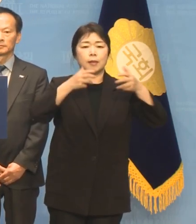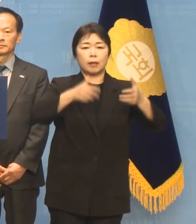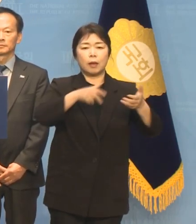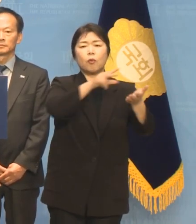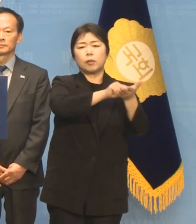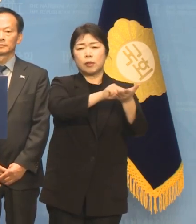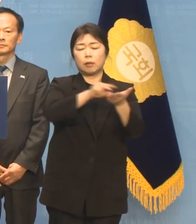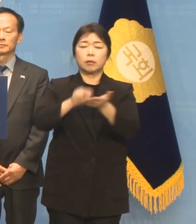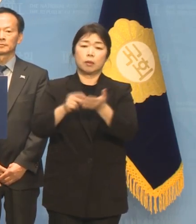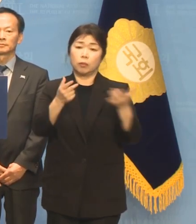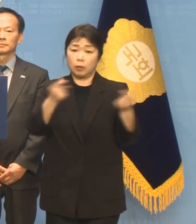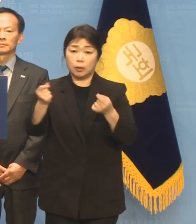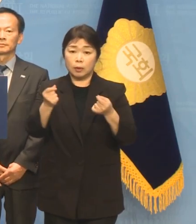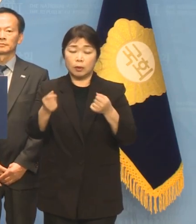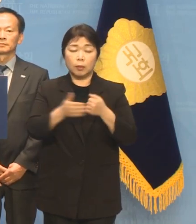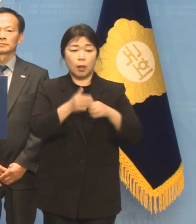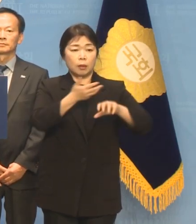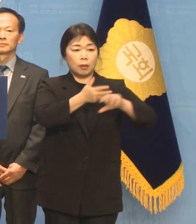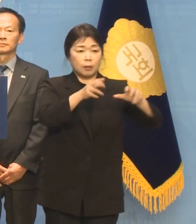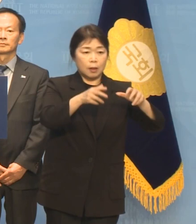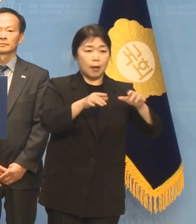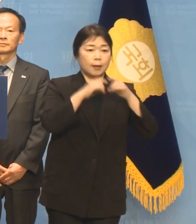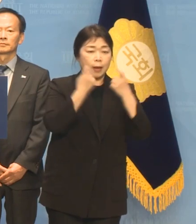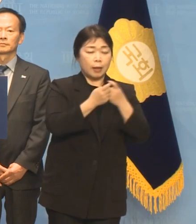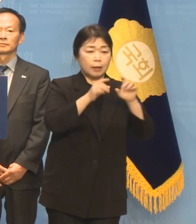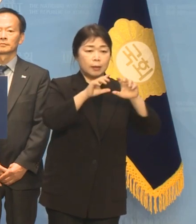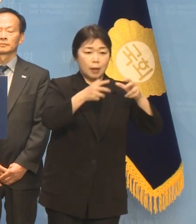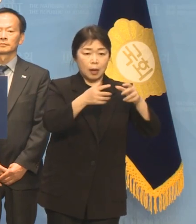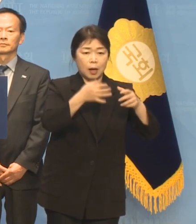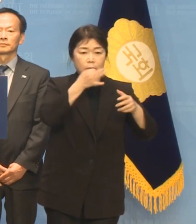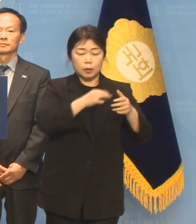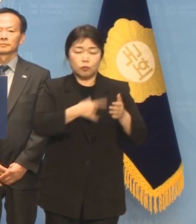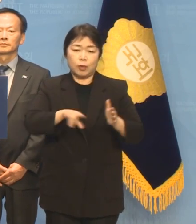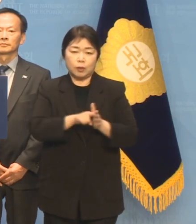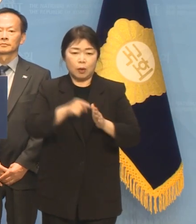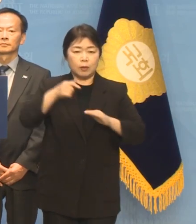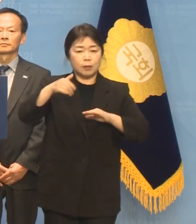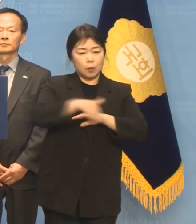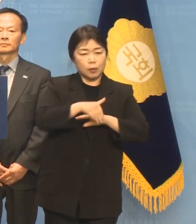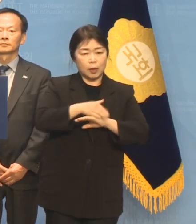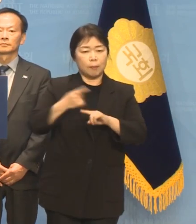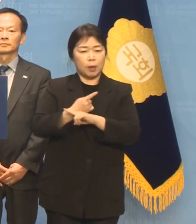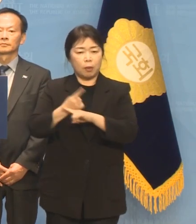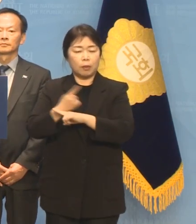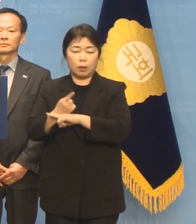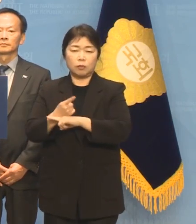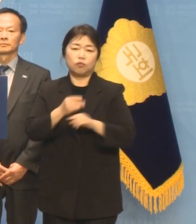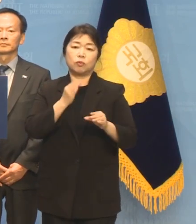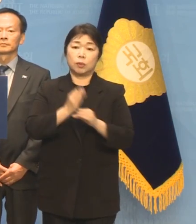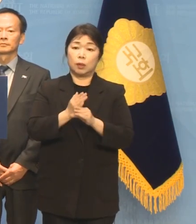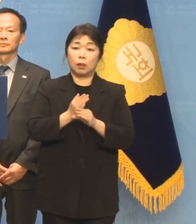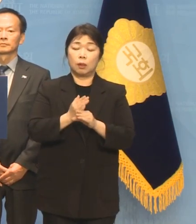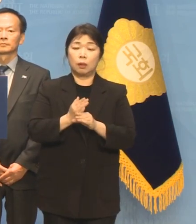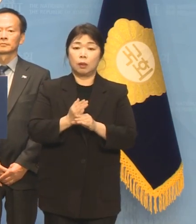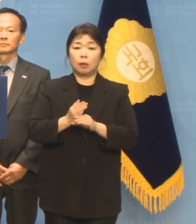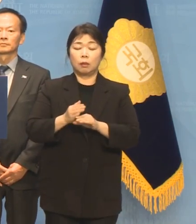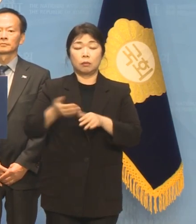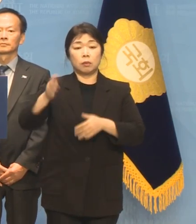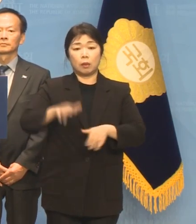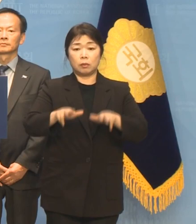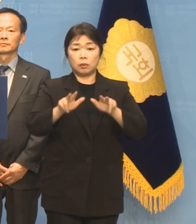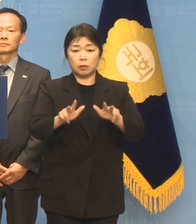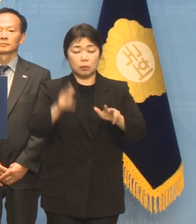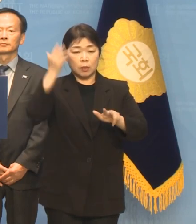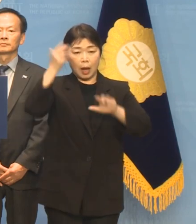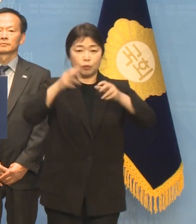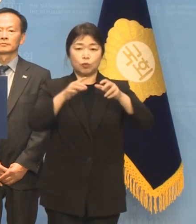과제를 각 나라는 각국의 이득을 위한 정책으로 발빠르게 움직이고 있습니다 지금 대한민국만 뒤로 가는